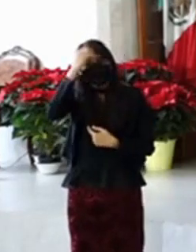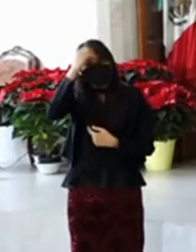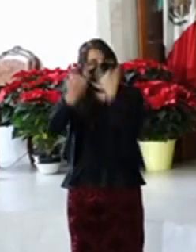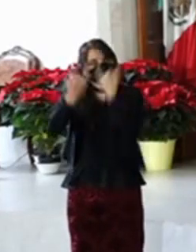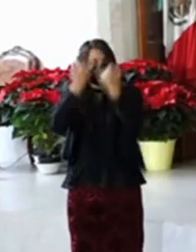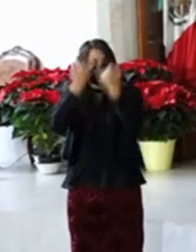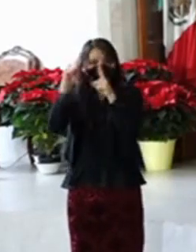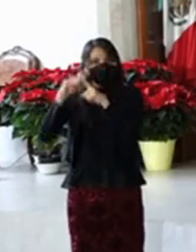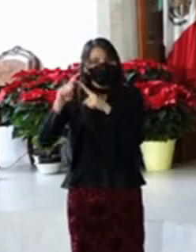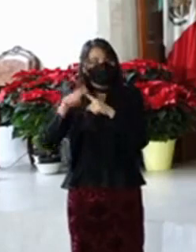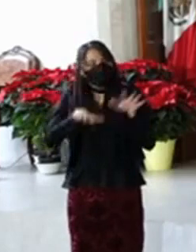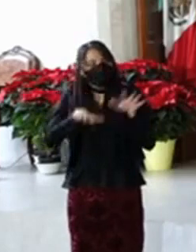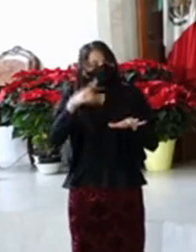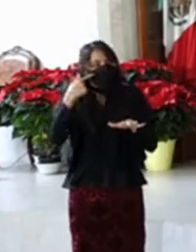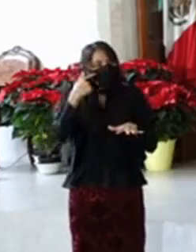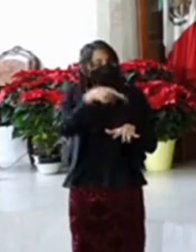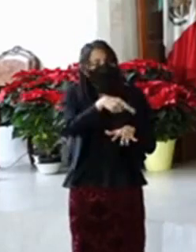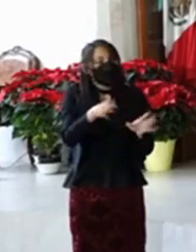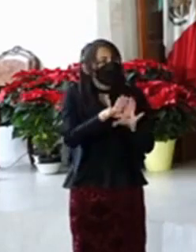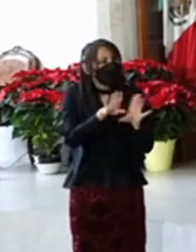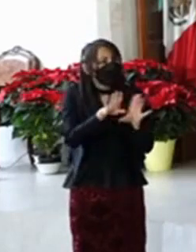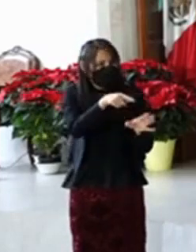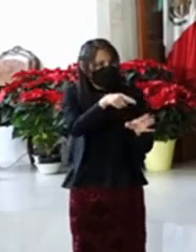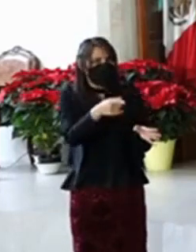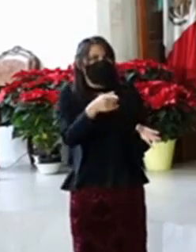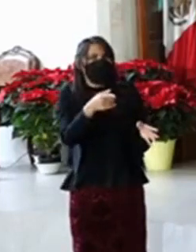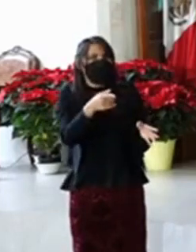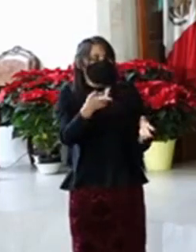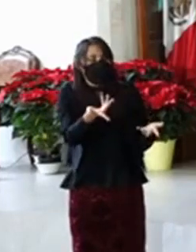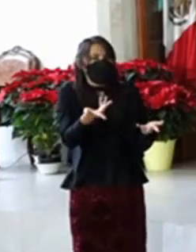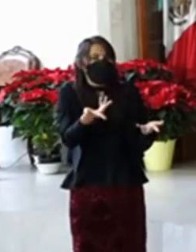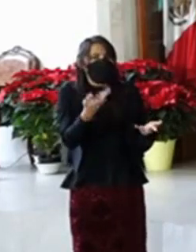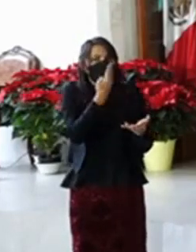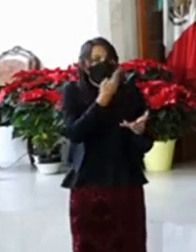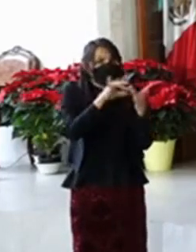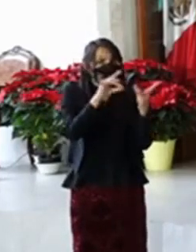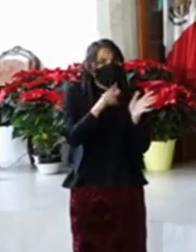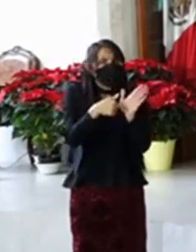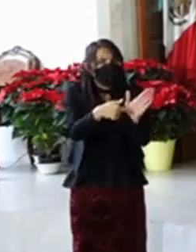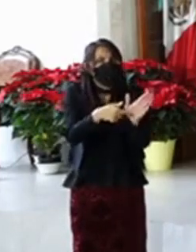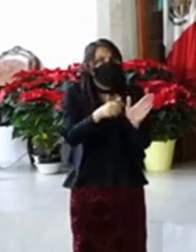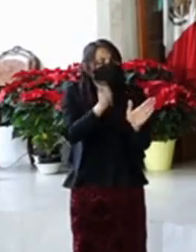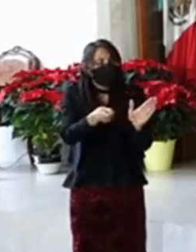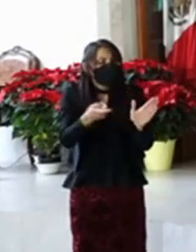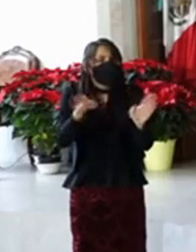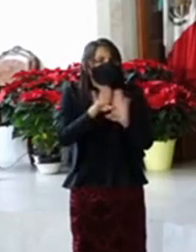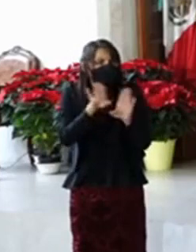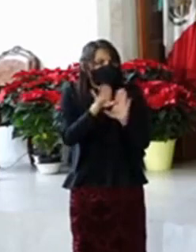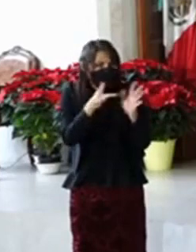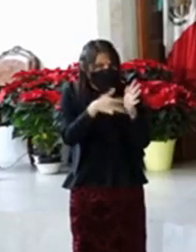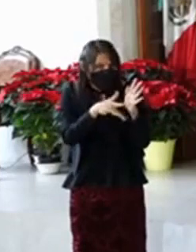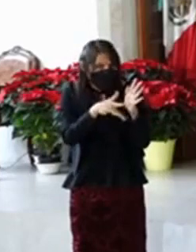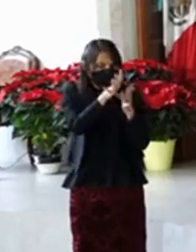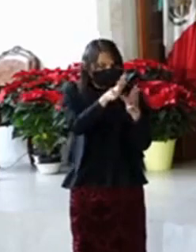cruz es que la gente decía que, siendo un ser humano, lo cual es